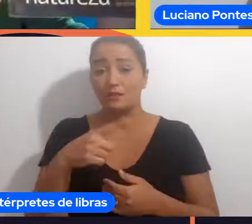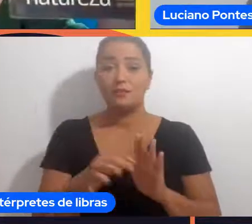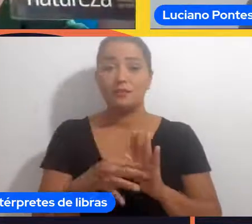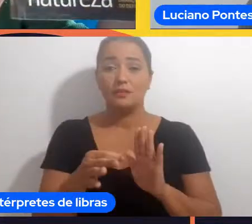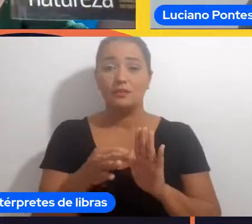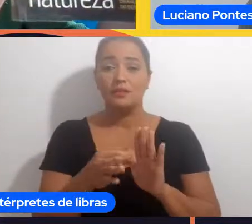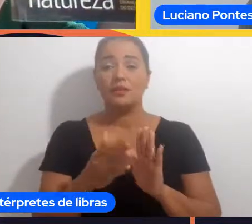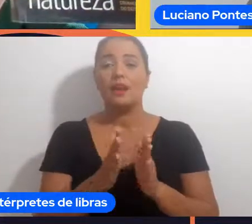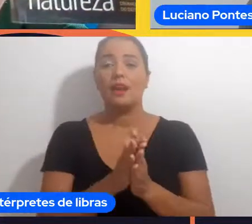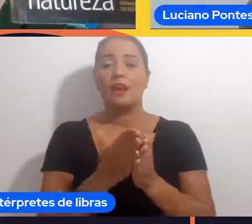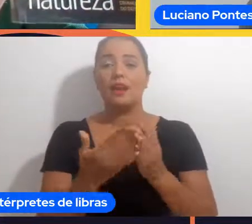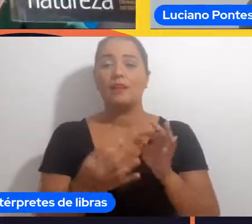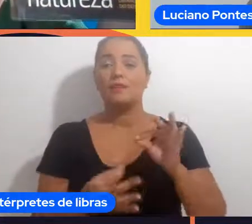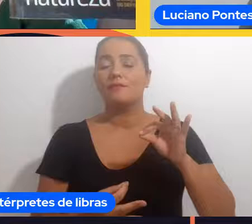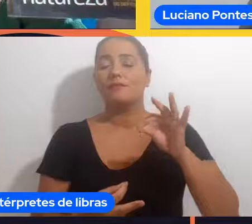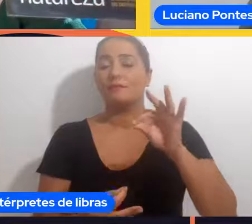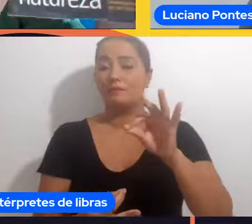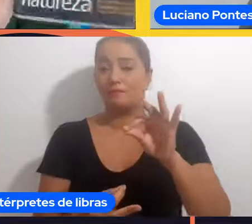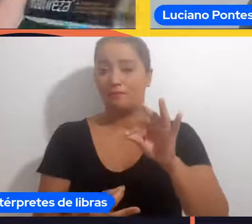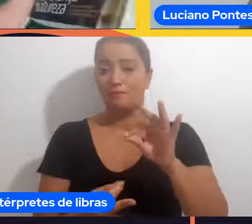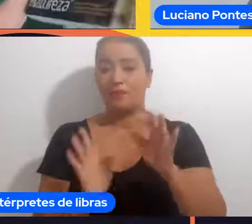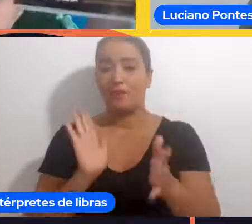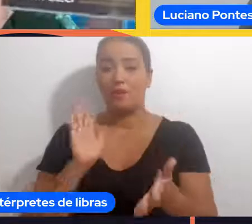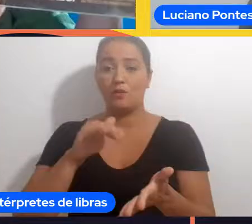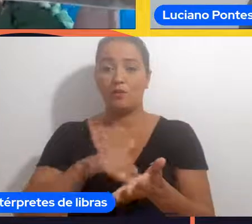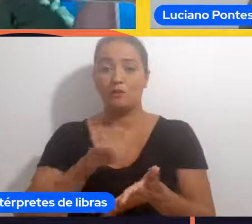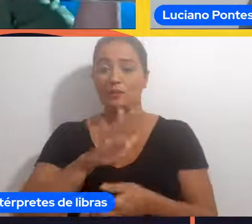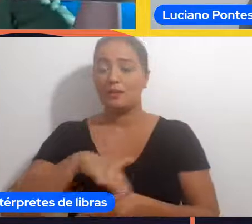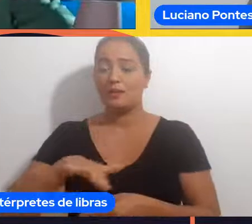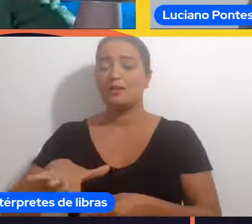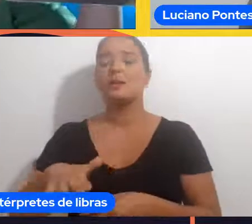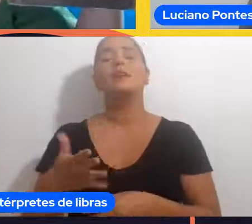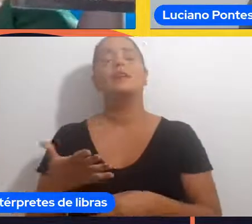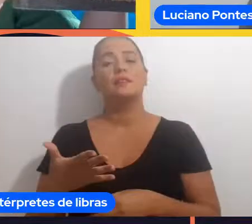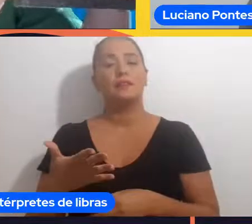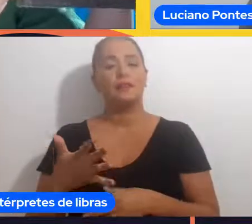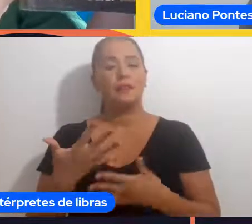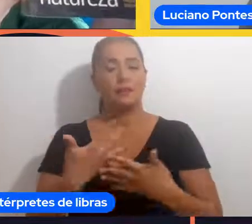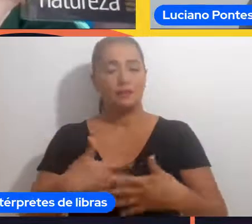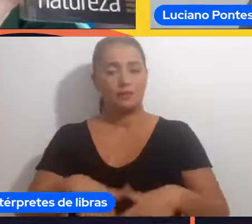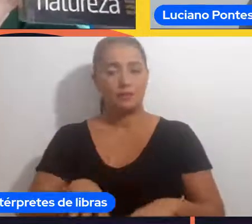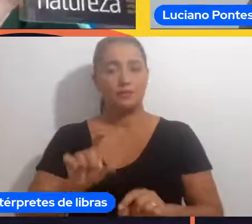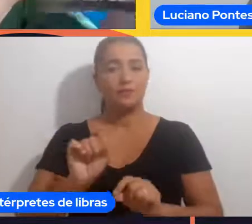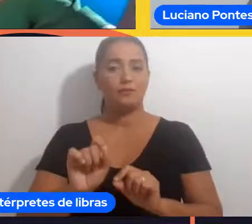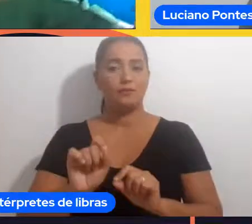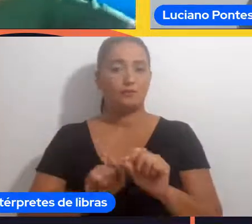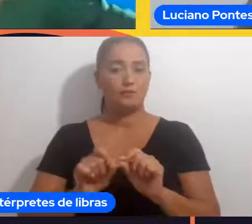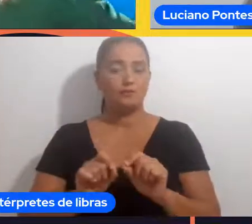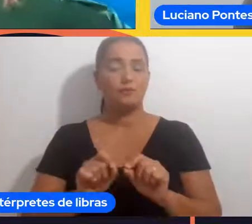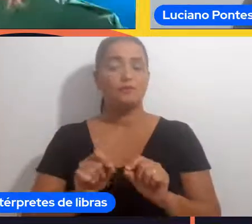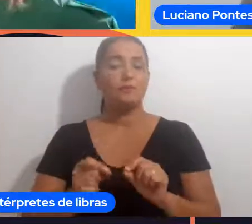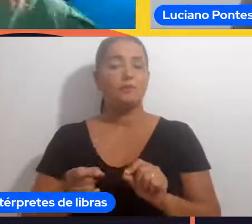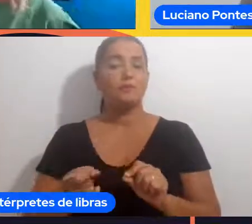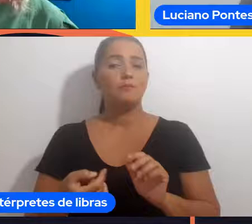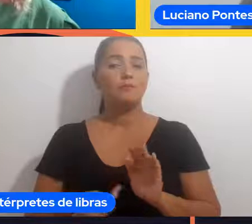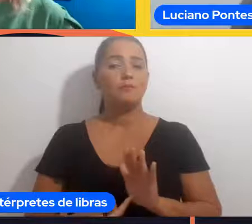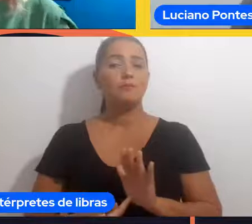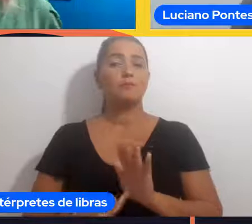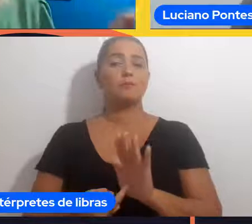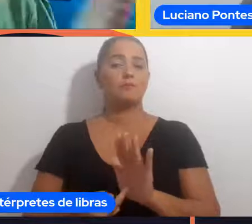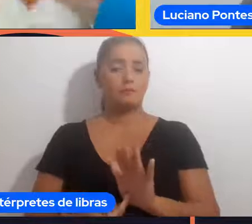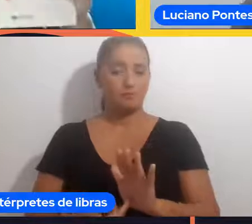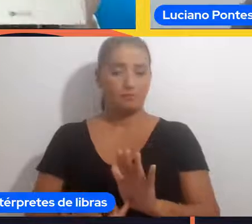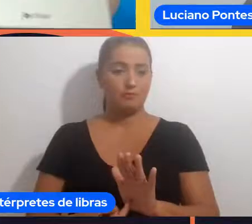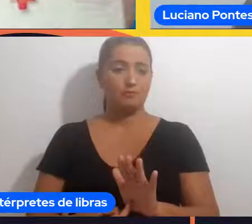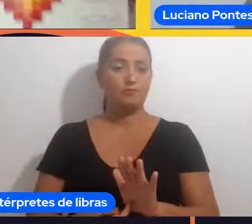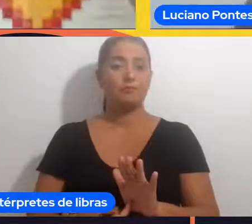A Última Criança da Natureza, de Richard Louv, né, que ele traz uma provocação enorme. Queria mostrar